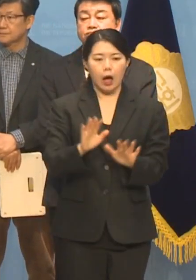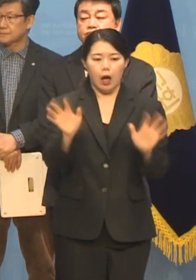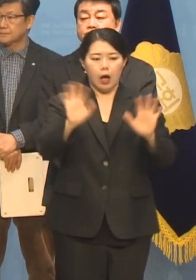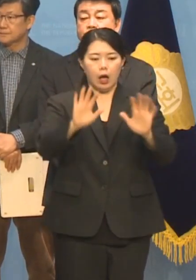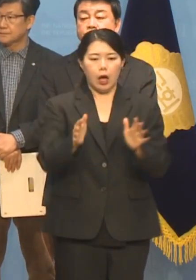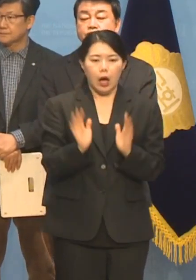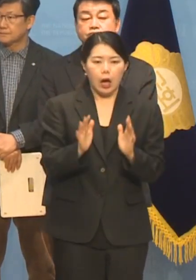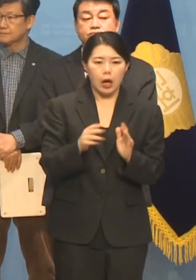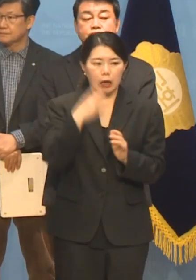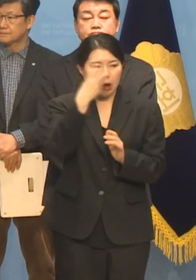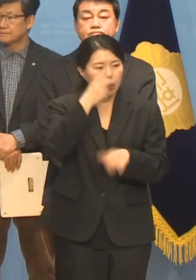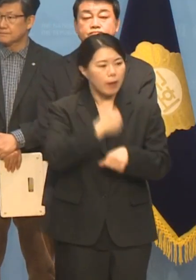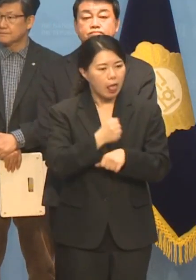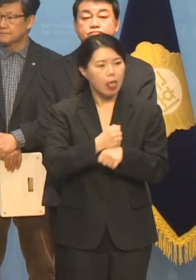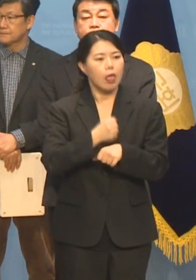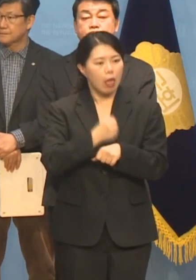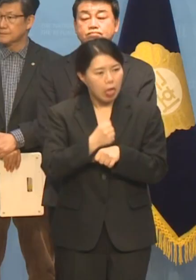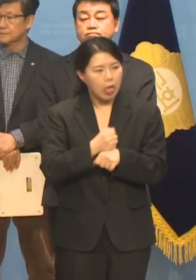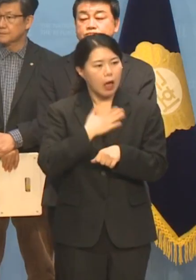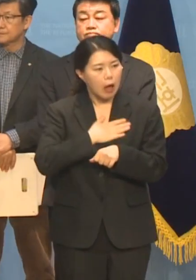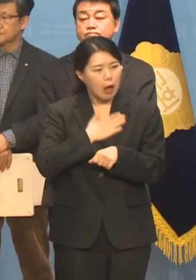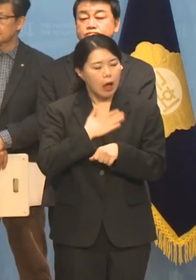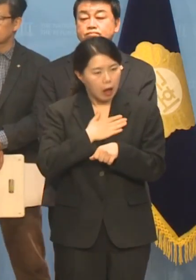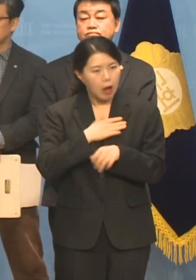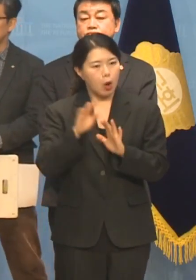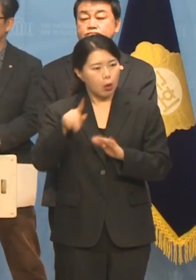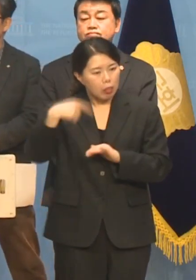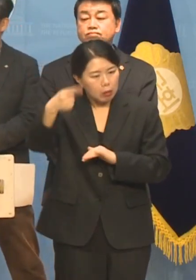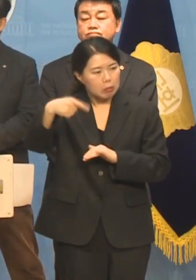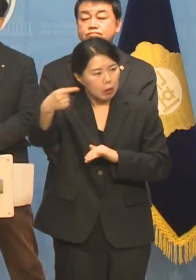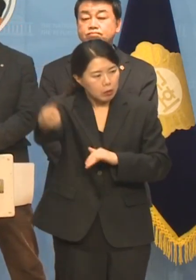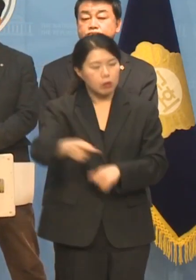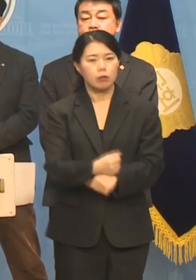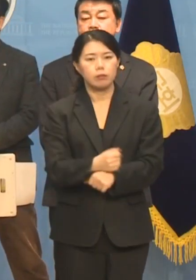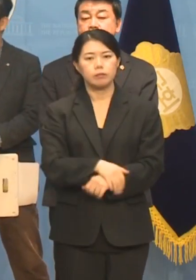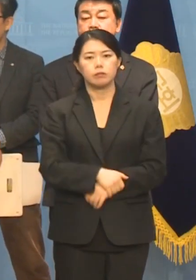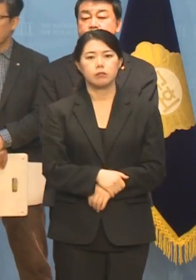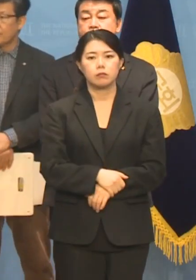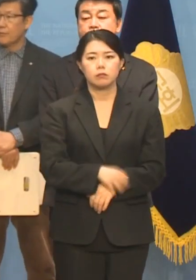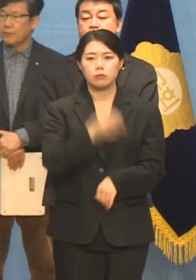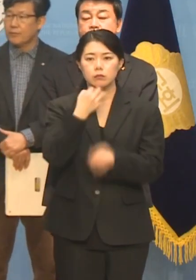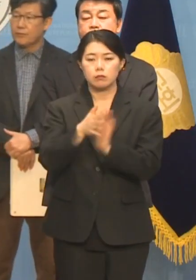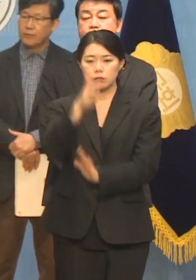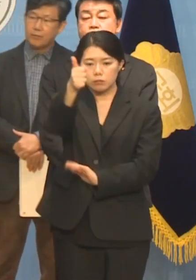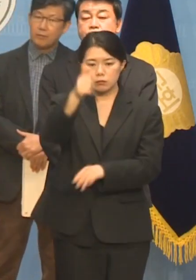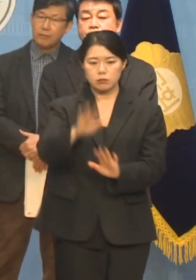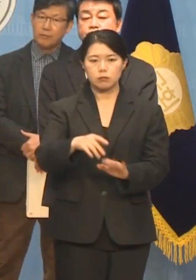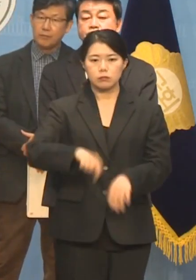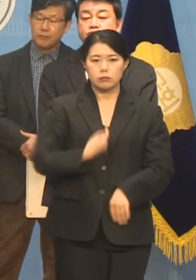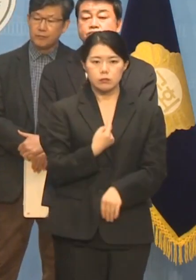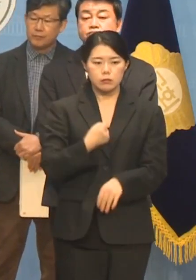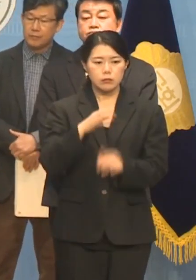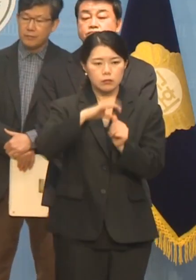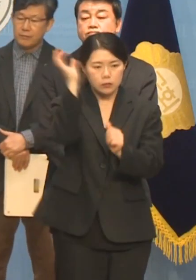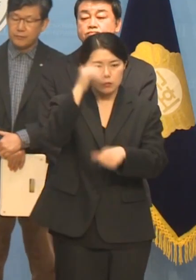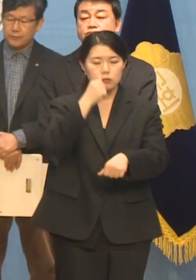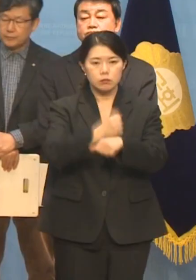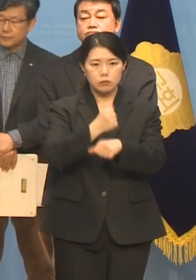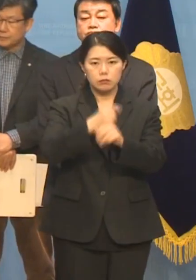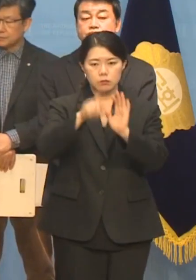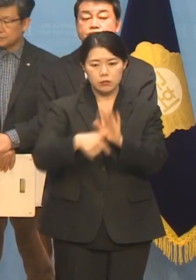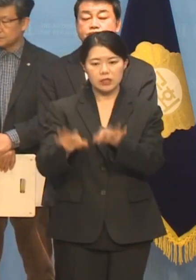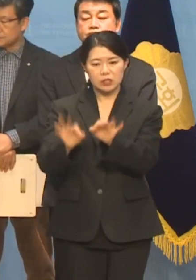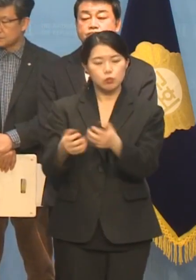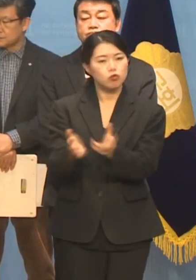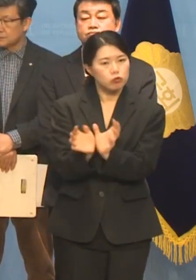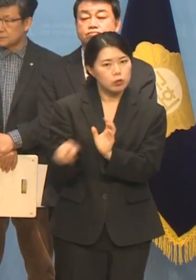점점 점검을 하겠다고 뒷북 행정에 나섰습니다. 심지어 오세훈 시장은 스스로 해제 결정을 내릴 때